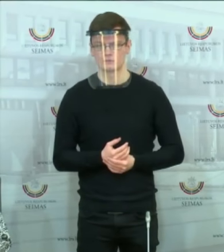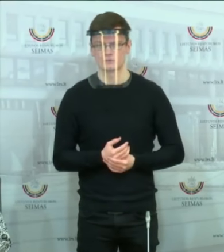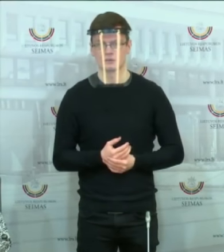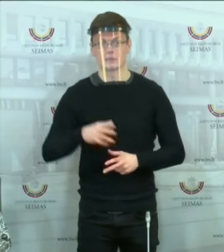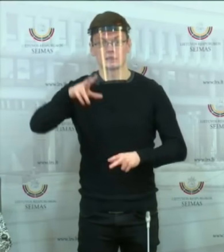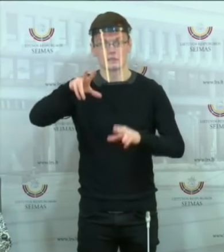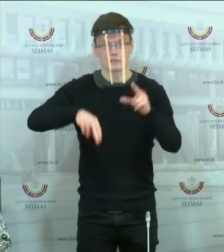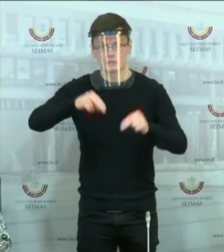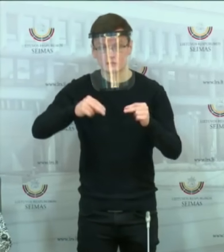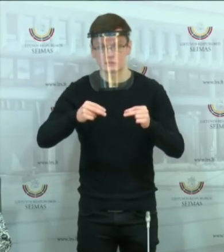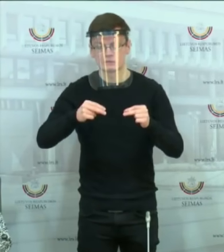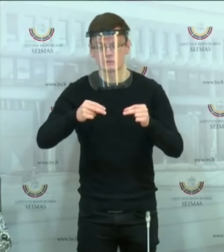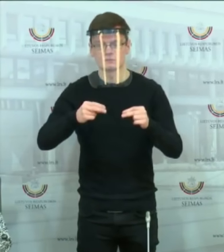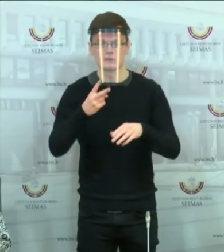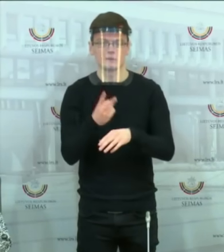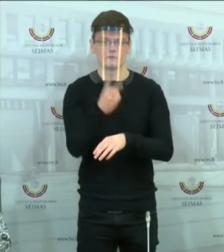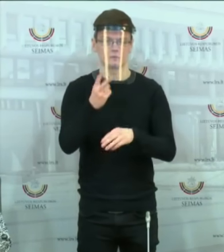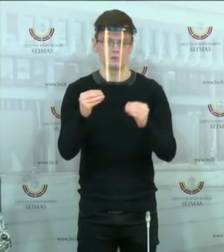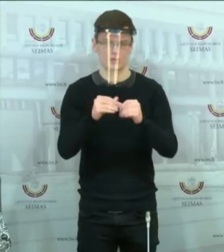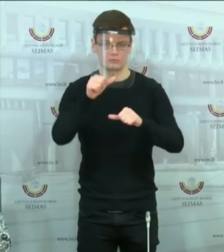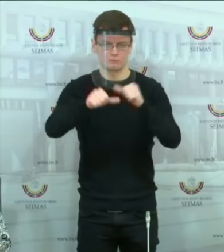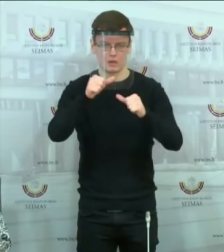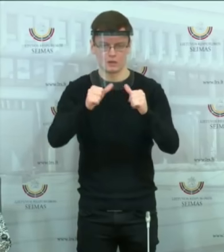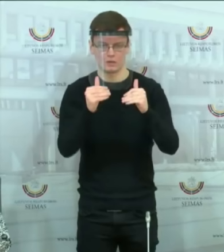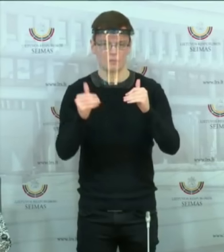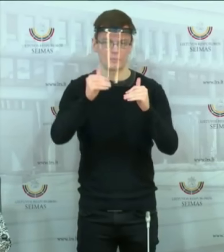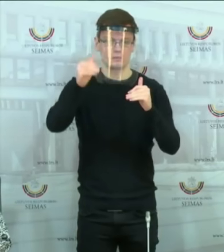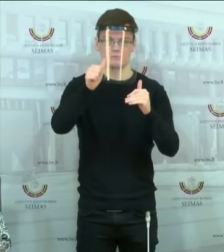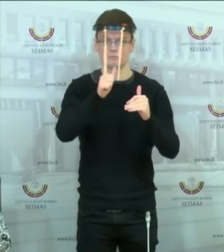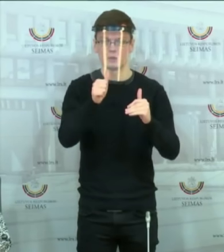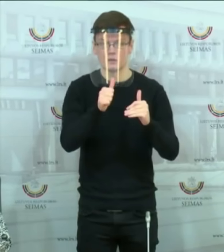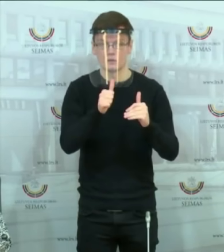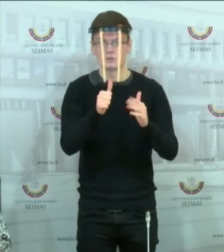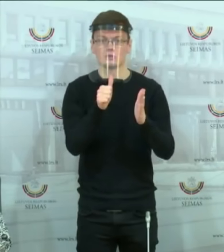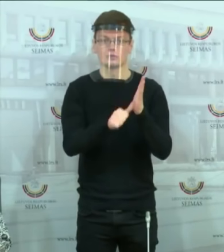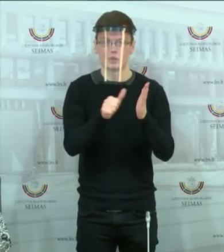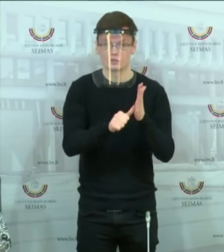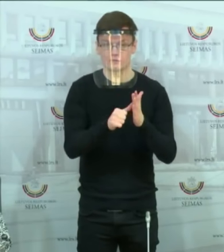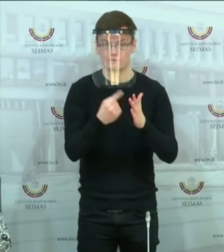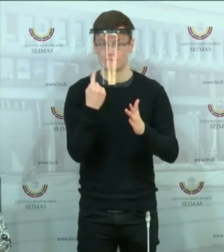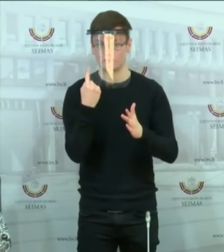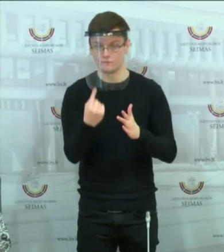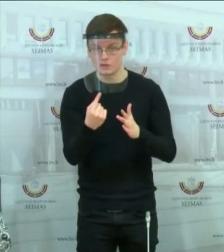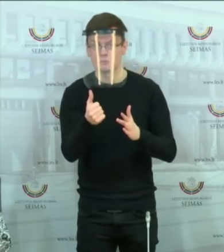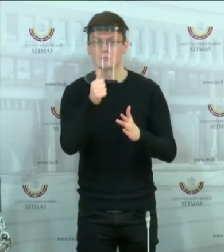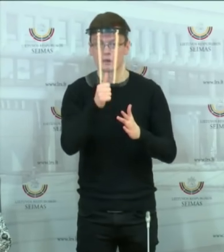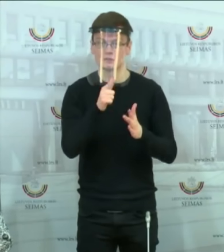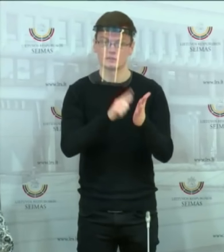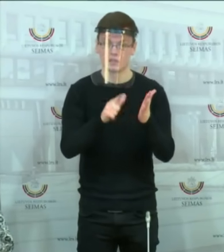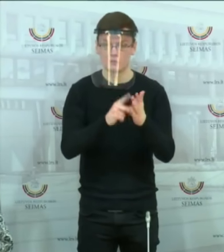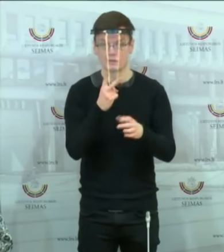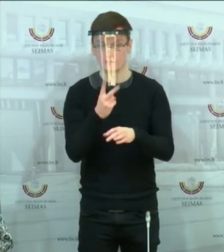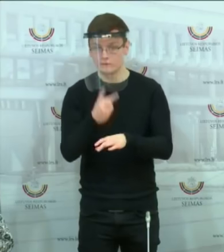rizika dvigubėja kas 10 metų, tai reiškia nuo 61, nuo 70 jau dvigubai daugiau,